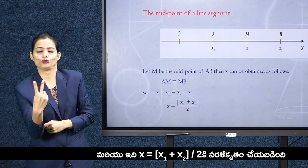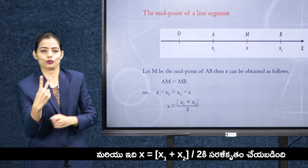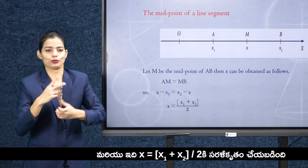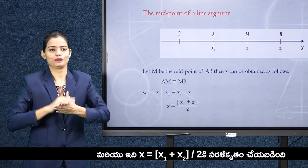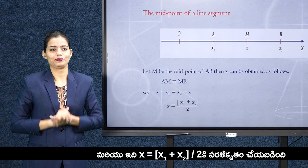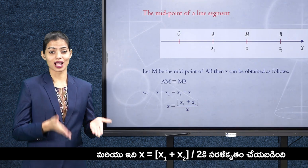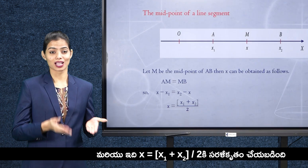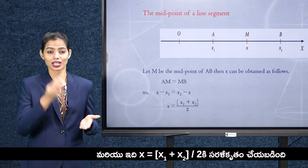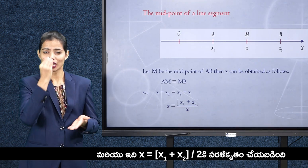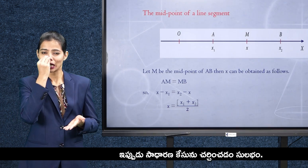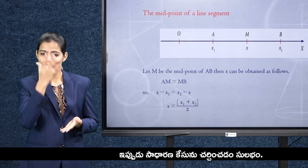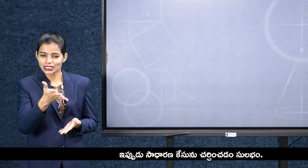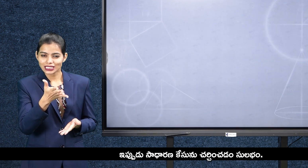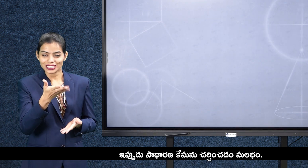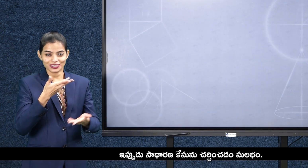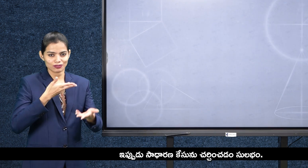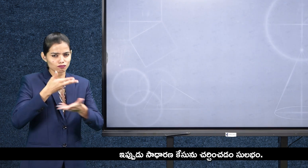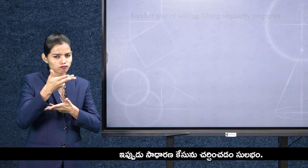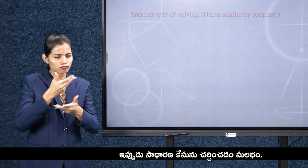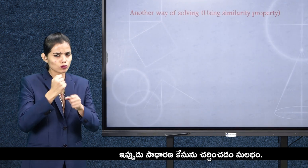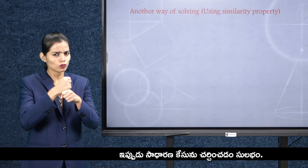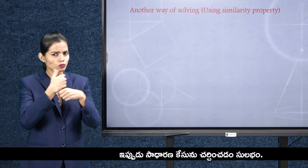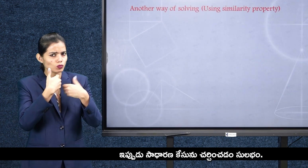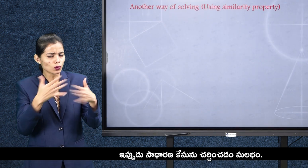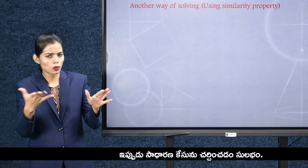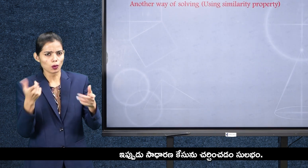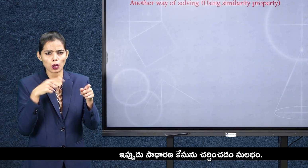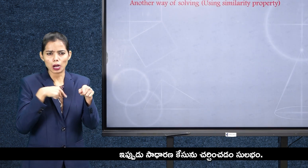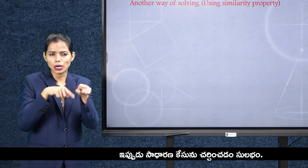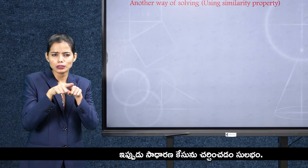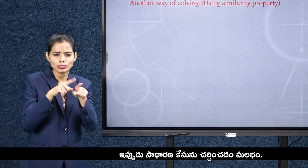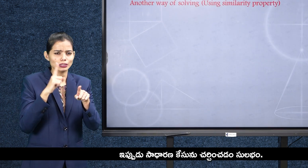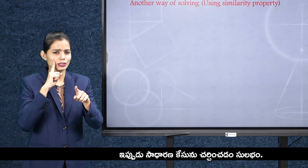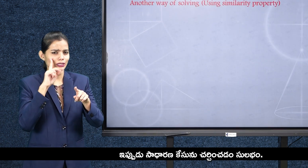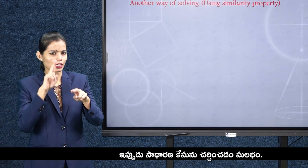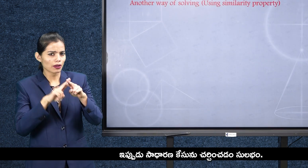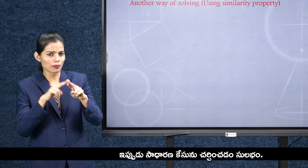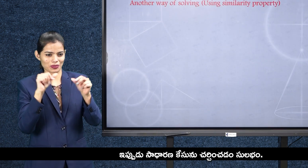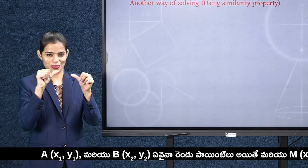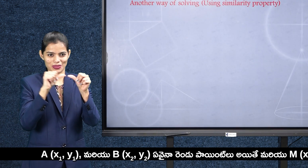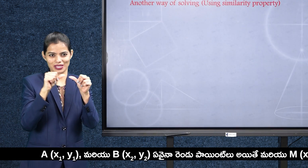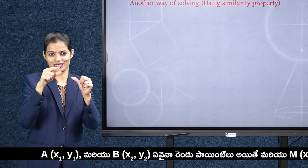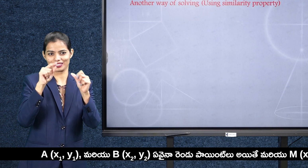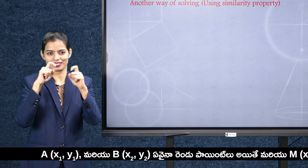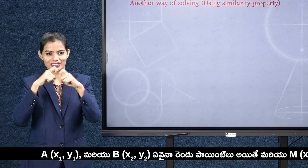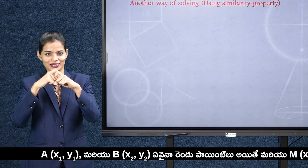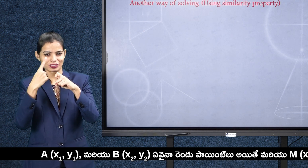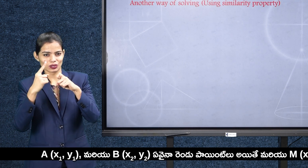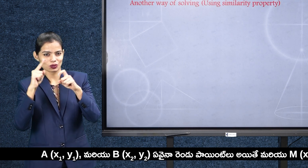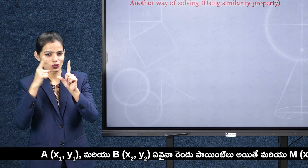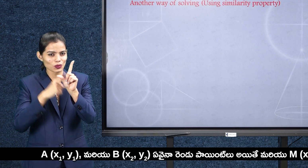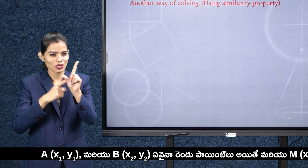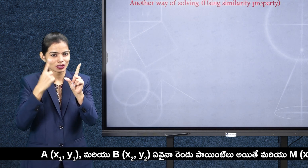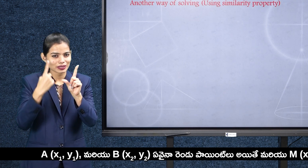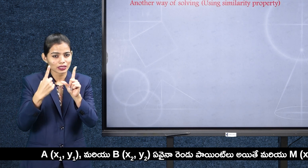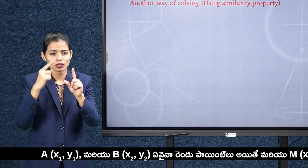చేయబడింది. ఇప్పుడు సాధారణ కేసును చర్చించడం సులభం. A x1 y1